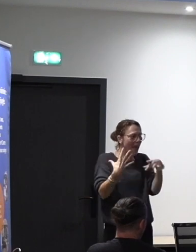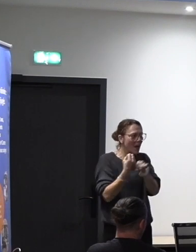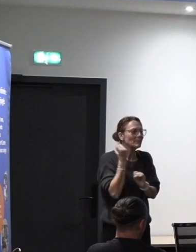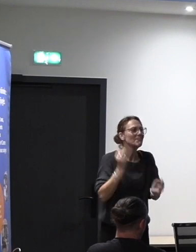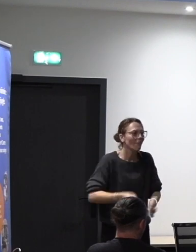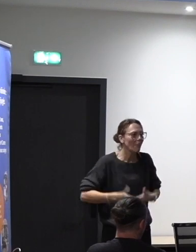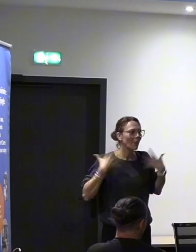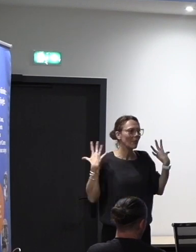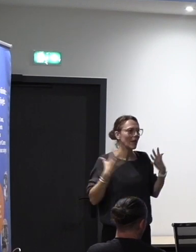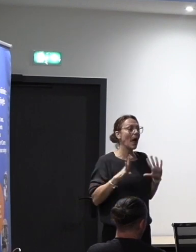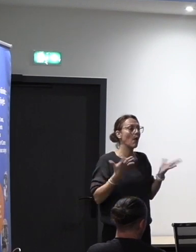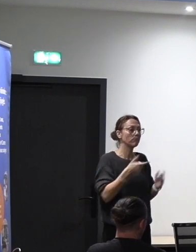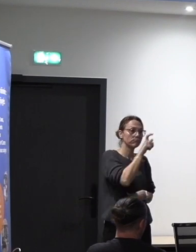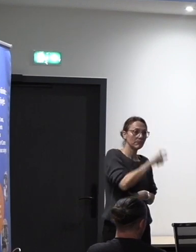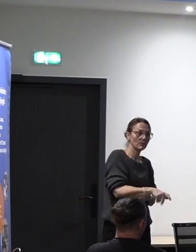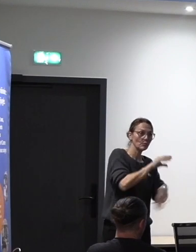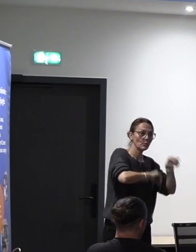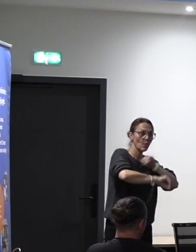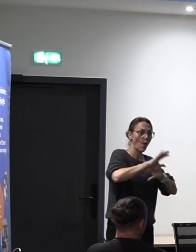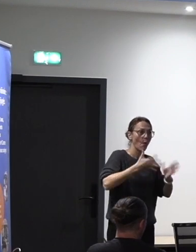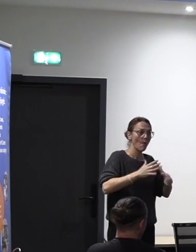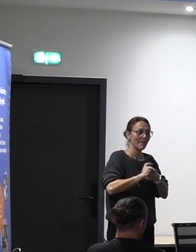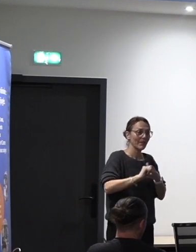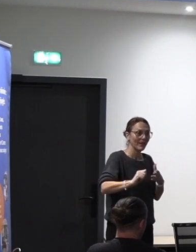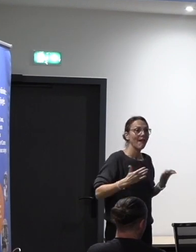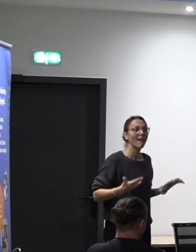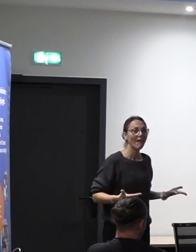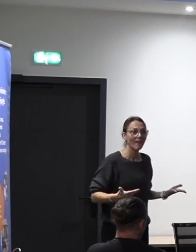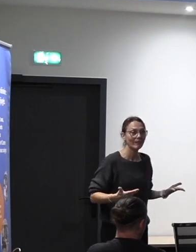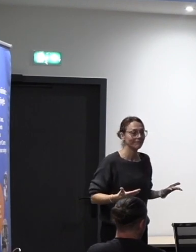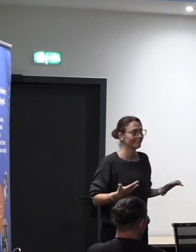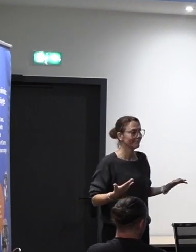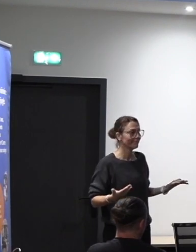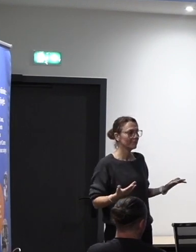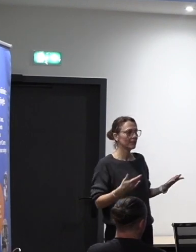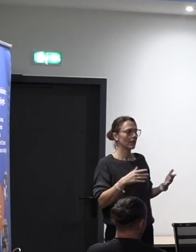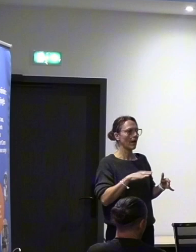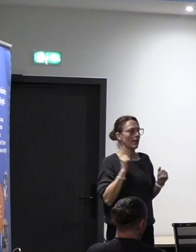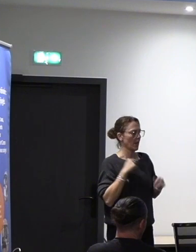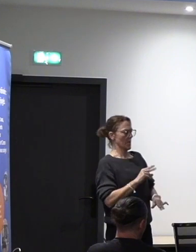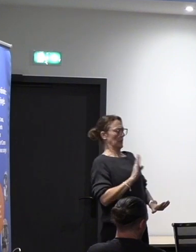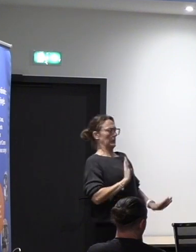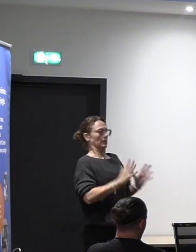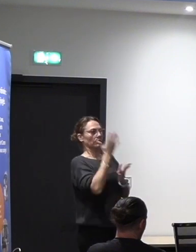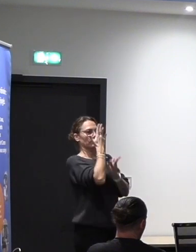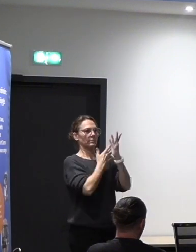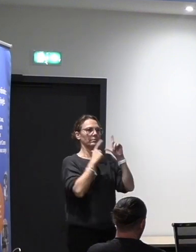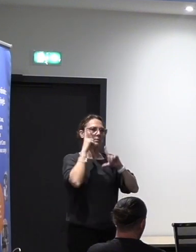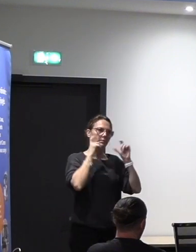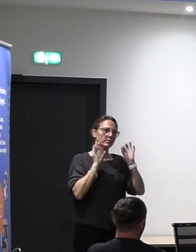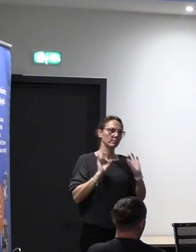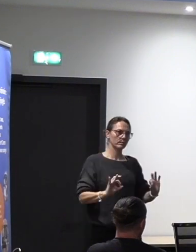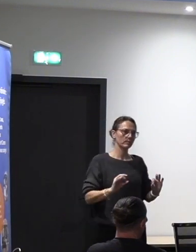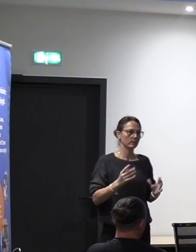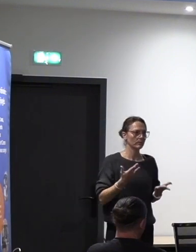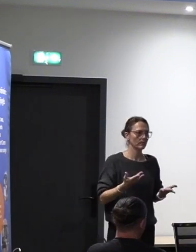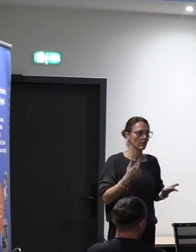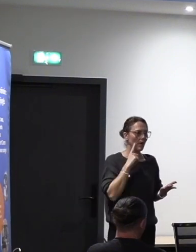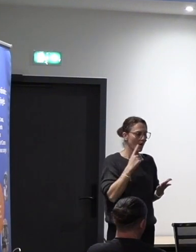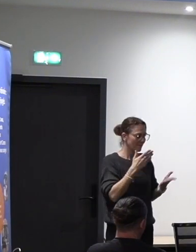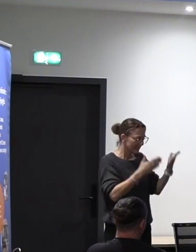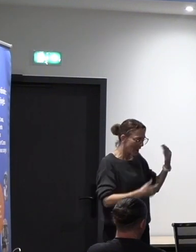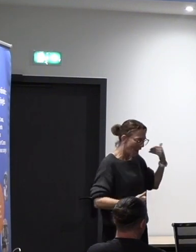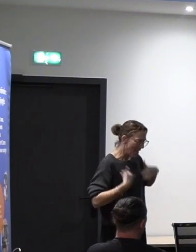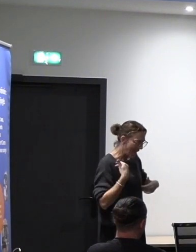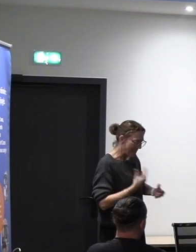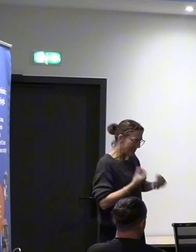comment va faire le soignant ? Ben, je crois qu'on l'a dit, hein, pas de répulsion. Le handicap, c'est une inquiétante étrangeté.